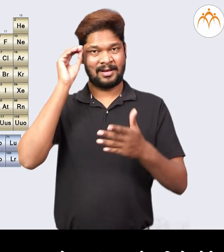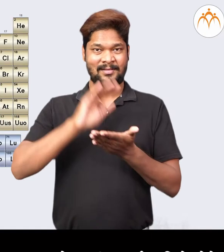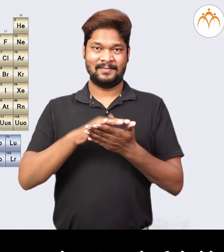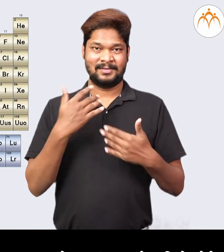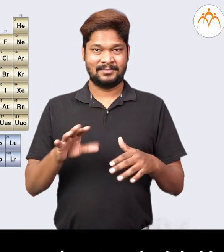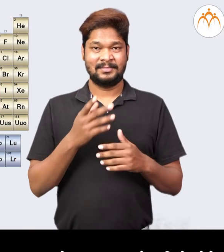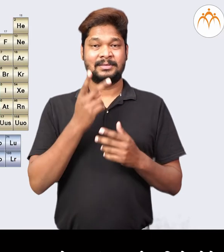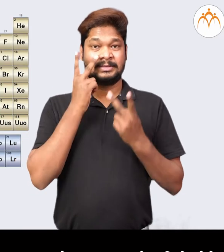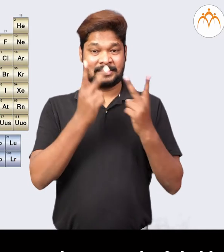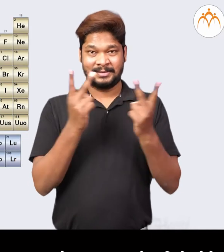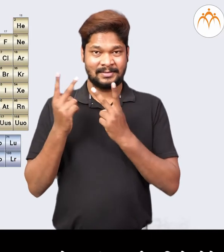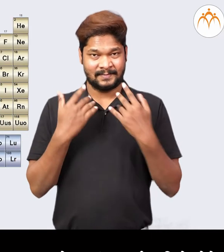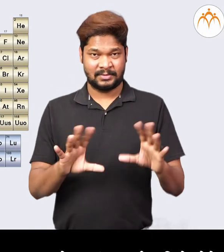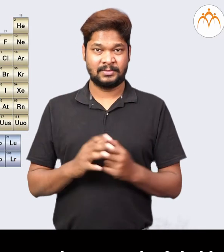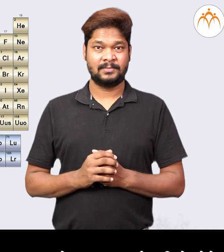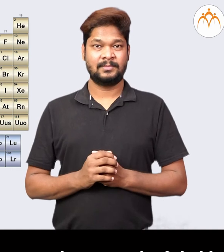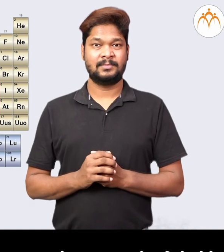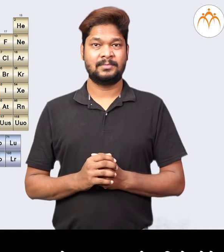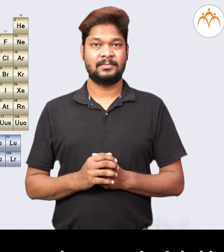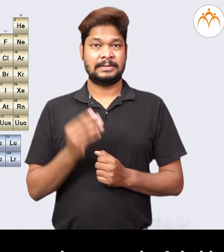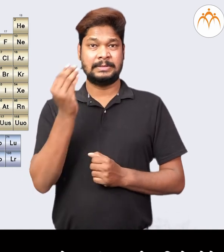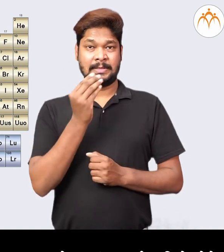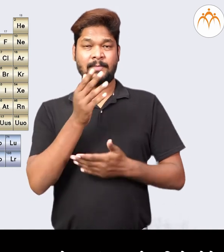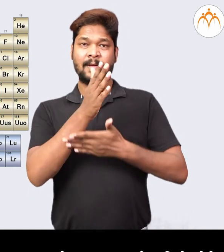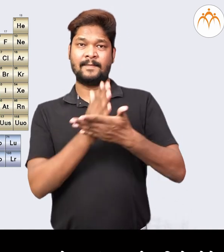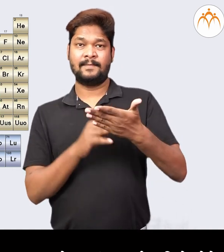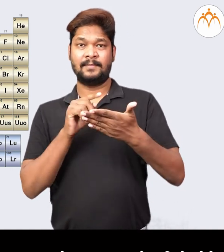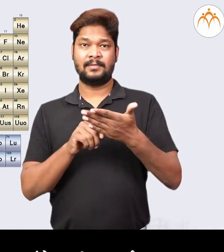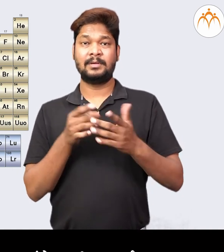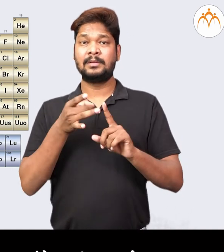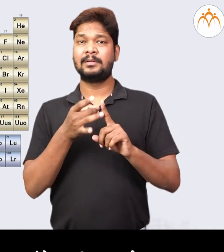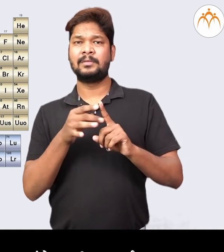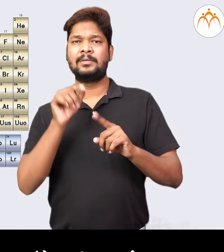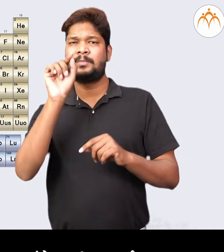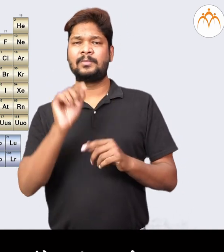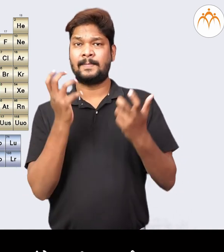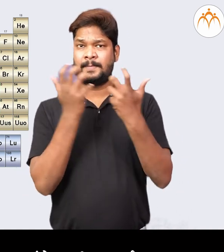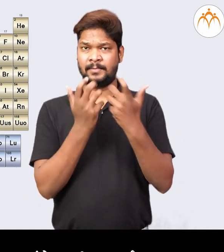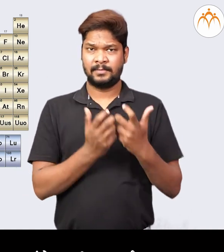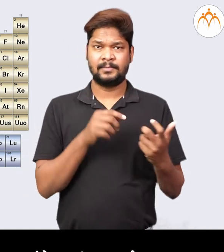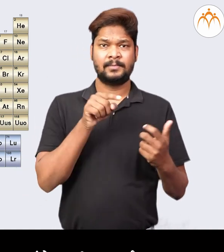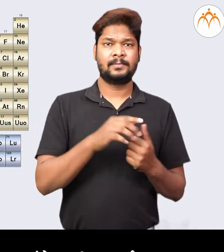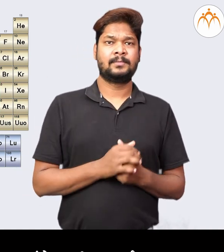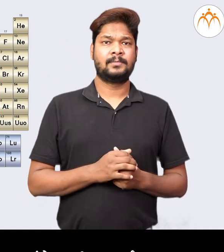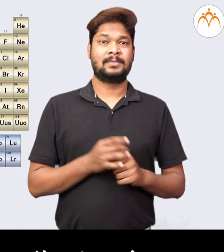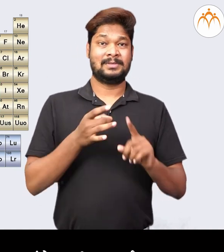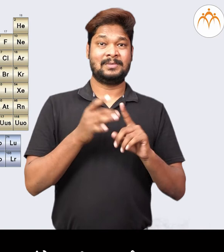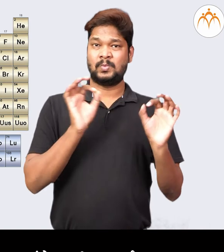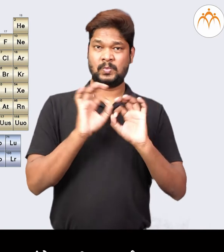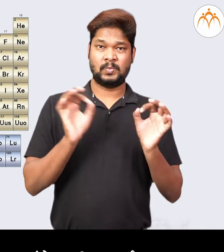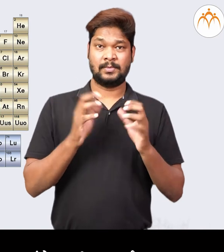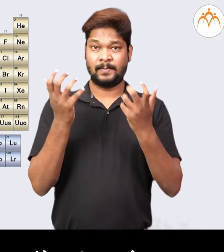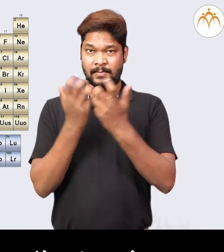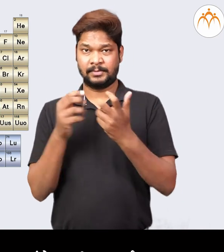विद्यार्थ्यांनो, तुम्हाला आठवत असेल की आपण असे काही पदार्थ पाहिले होते ज्यांच्यामध्ये धातूंचे काही गुणधर्म आणि